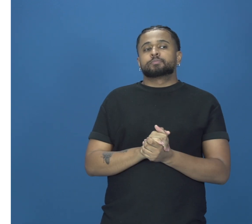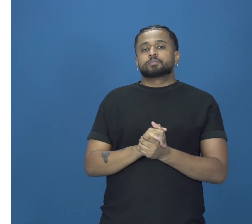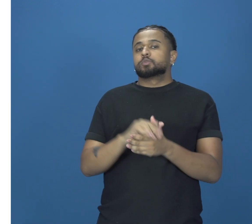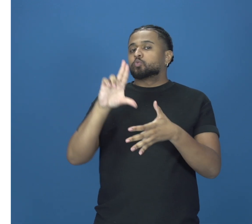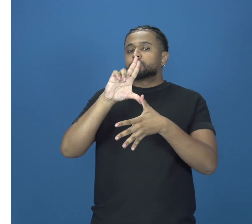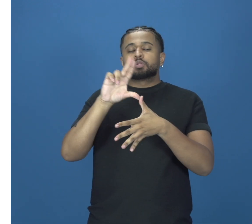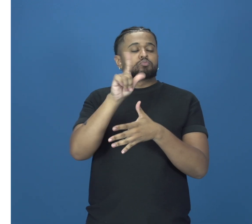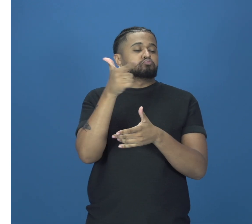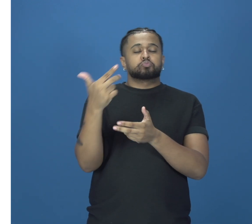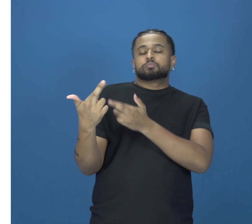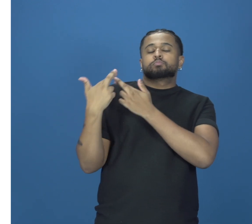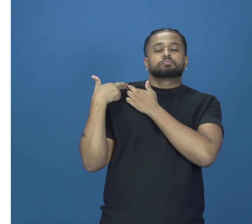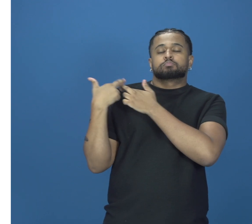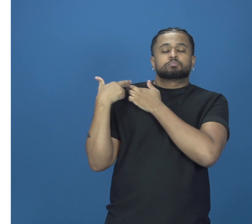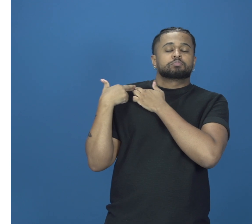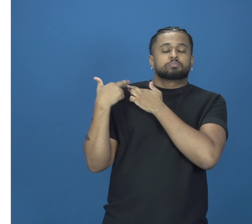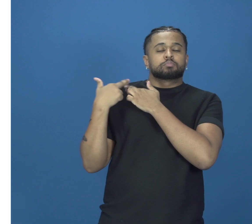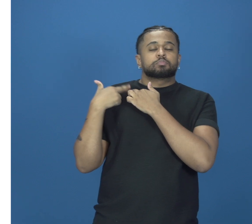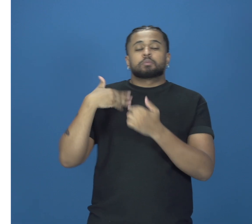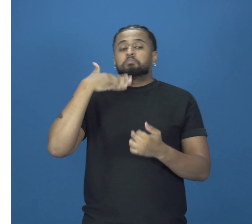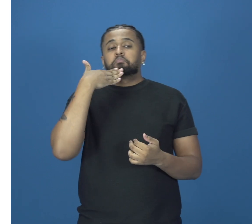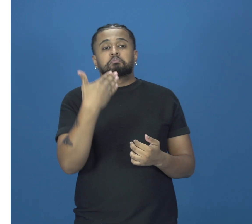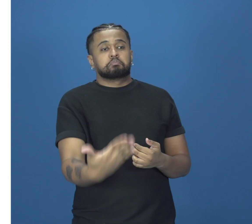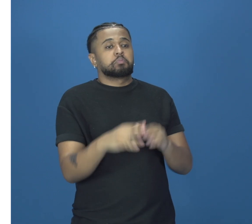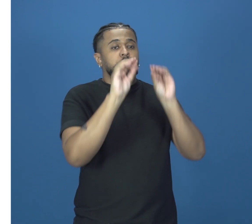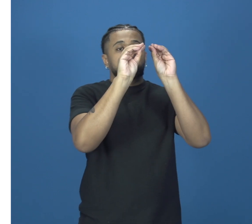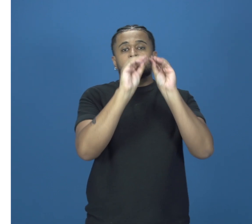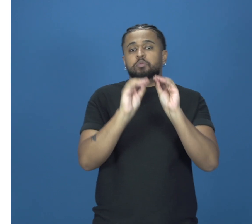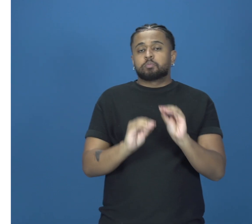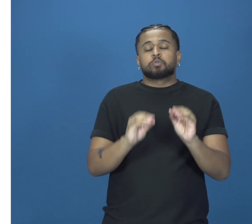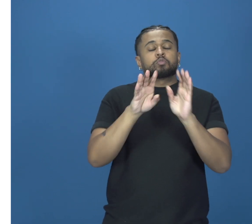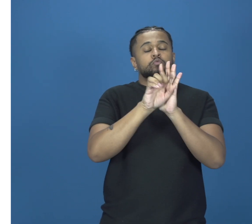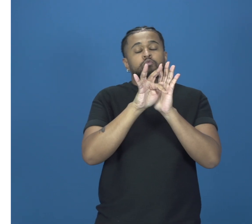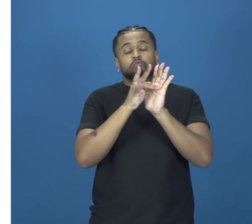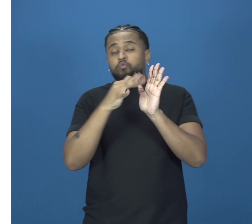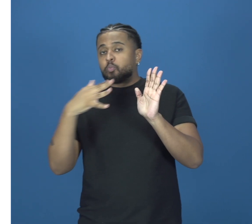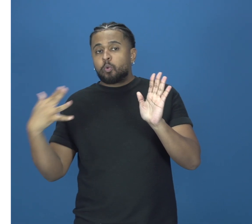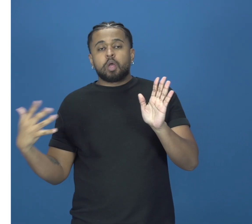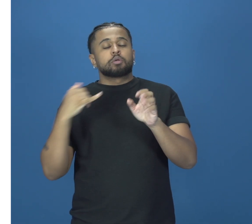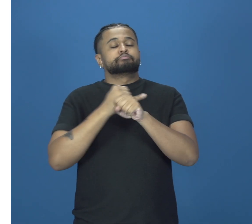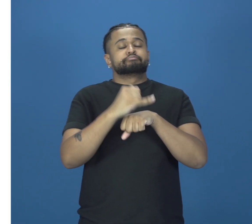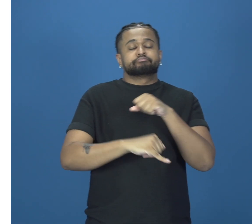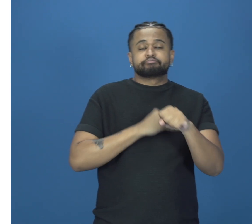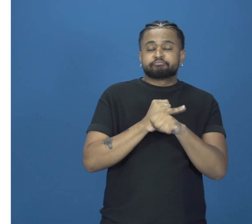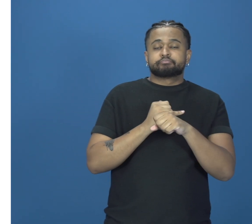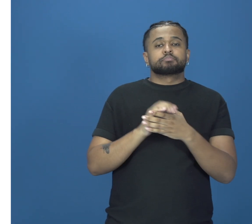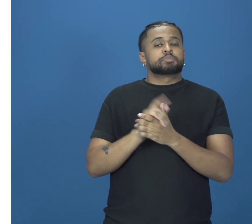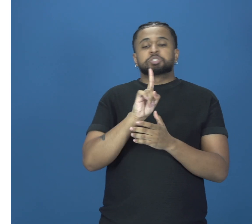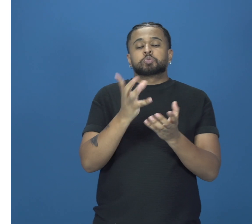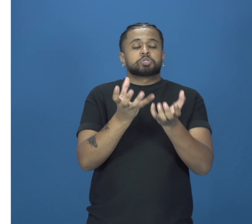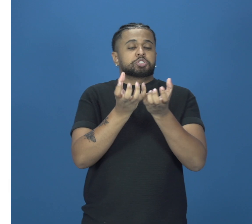A UNILA não se responsabilizará por solicitações e preenchimentos de formulário online, via internet,